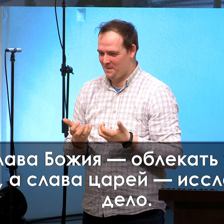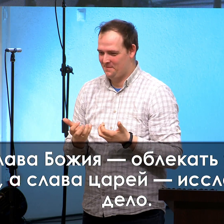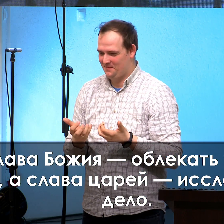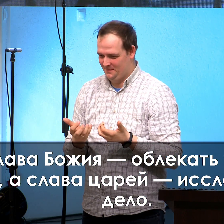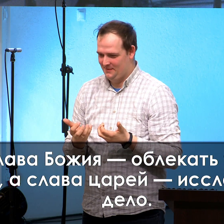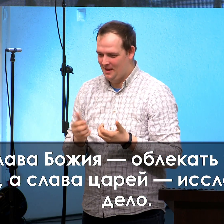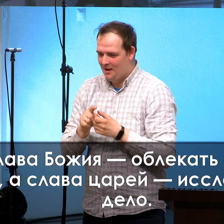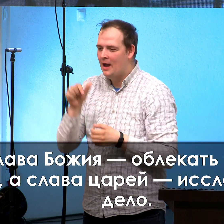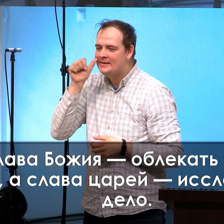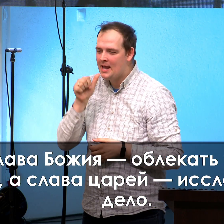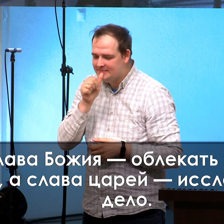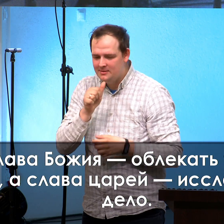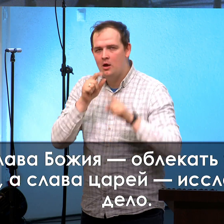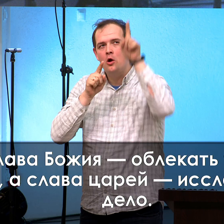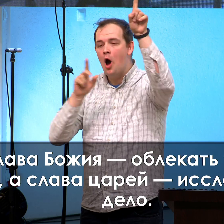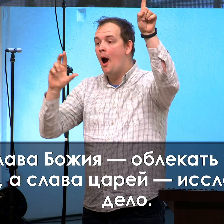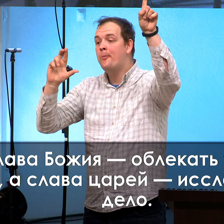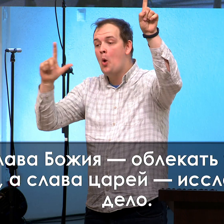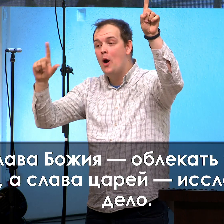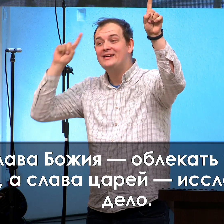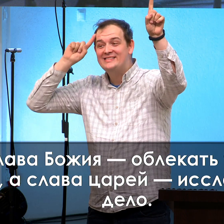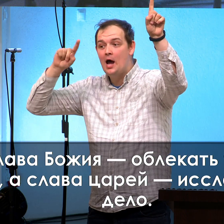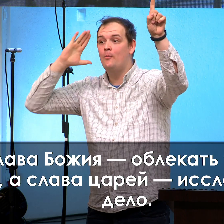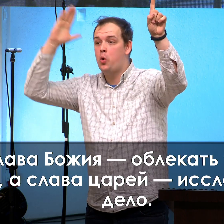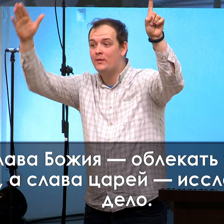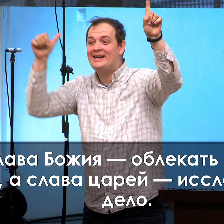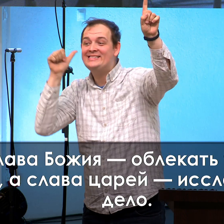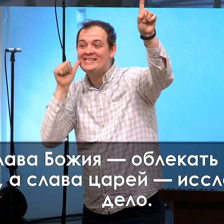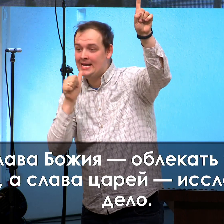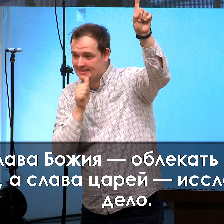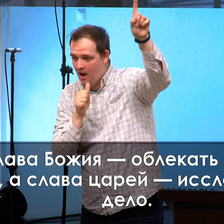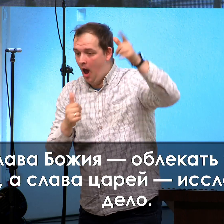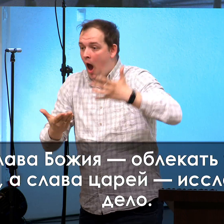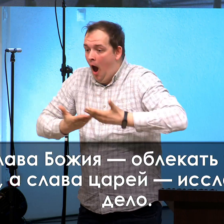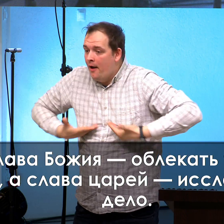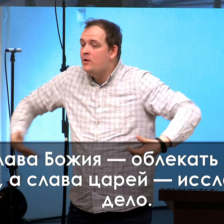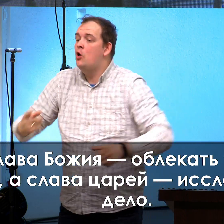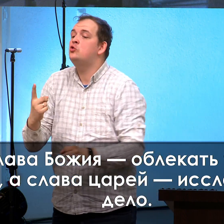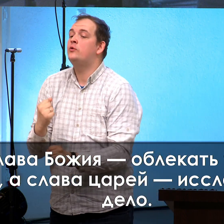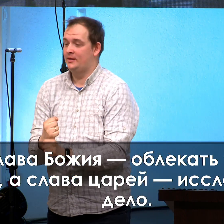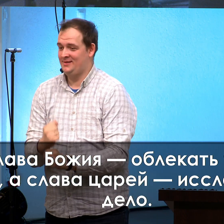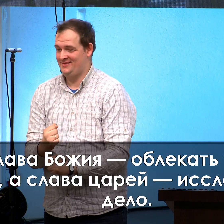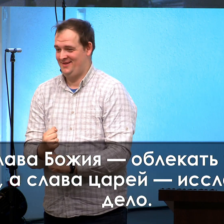дело, правильно, неправильно. А Бог знает всю будущность, Он все тайны